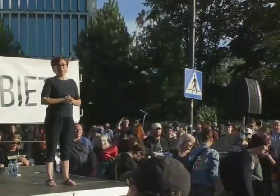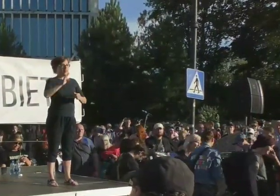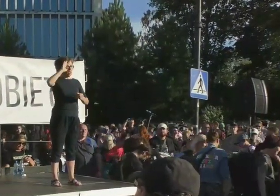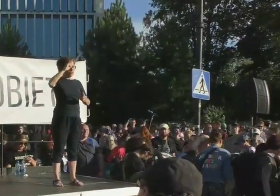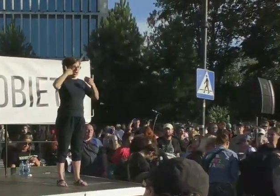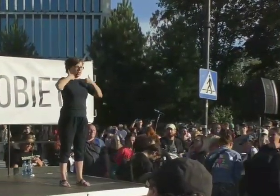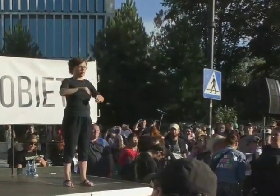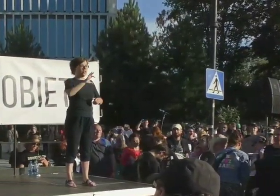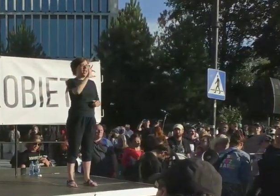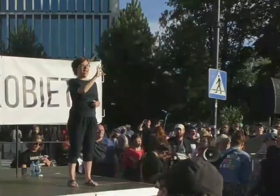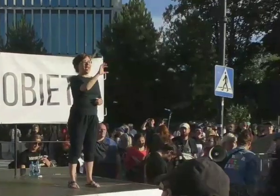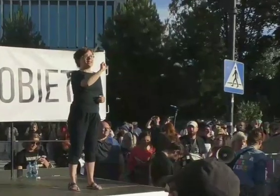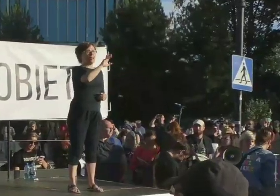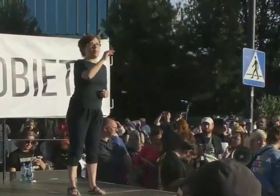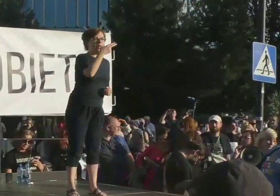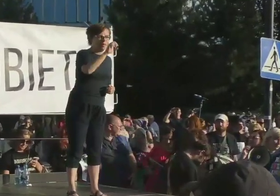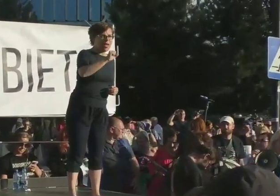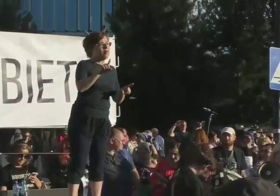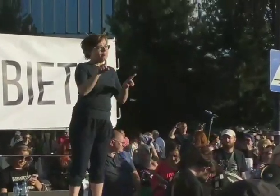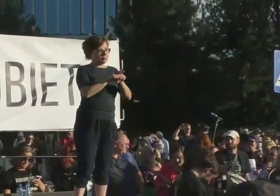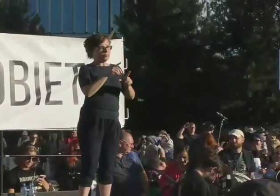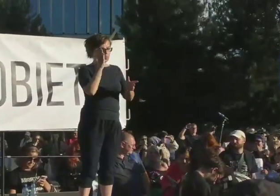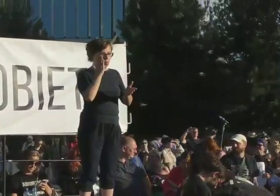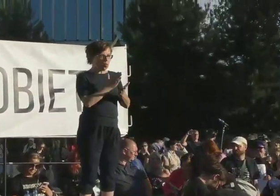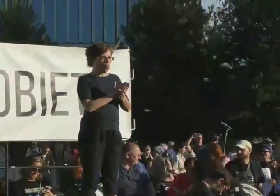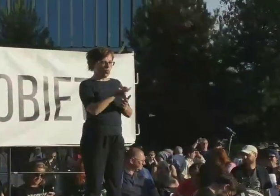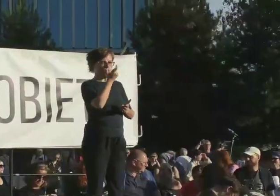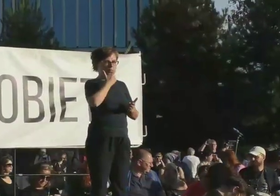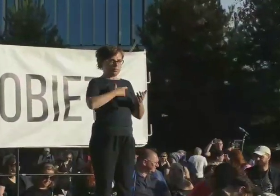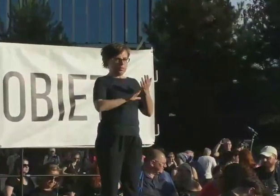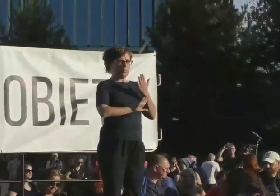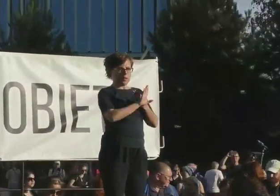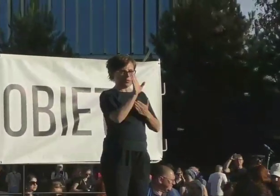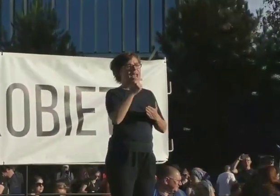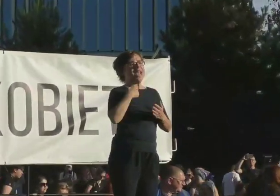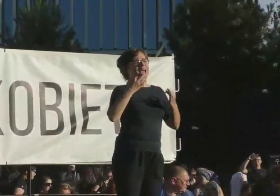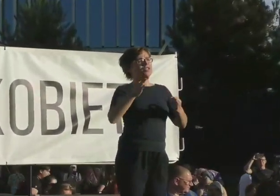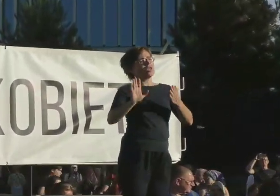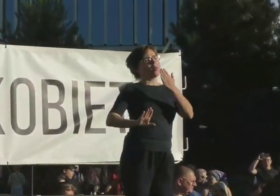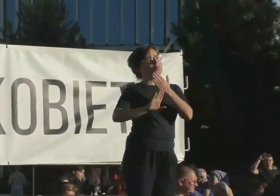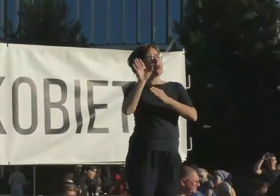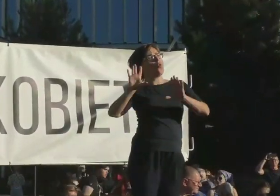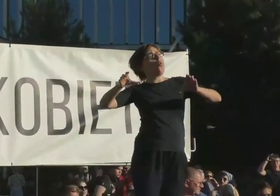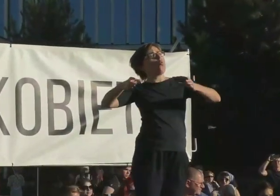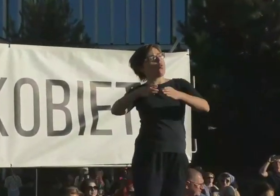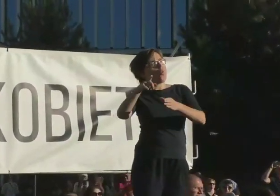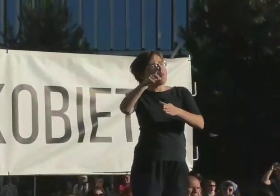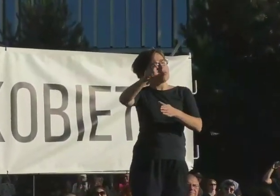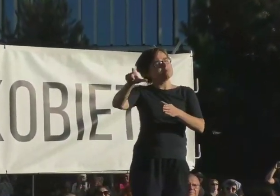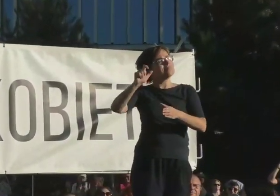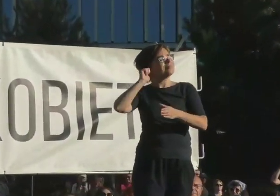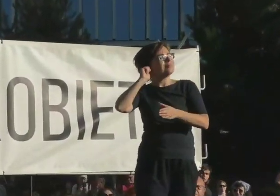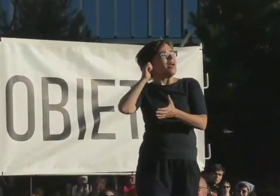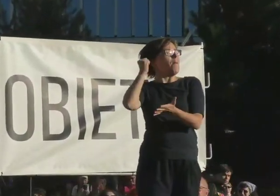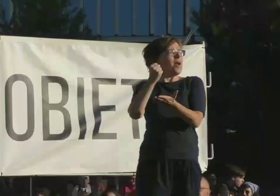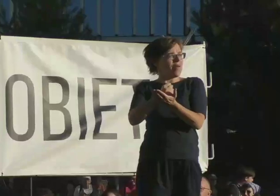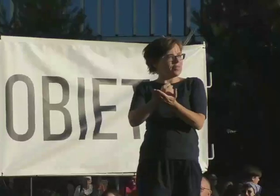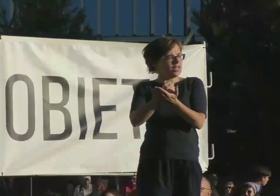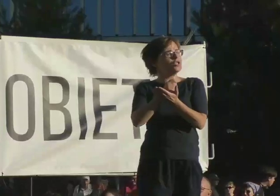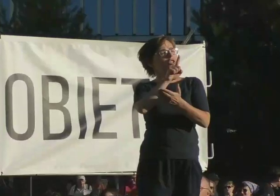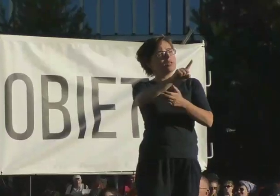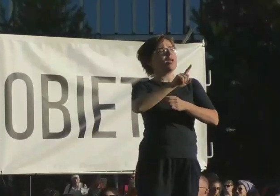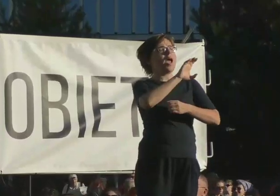Cześć, nazywam się Sabrina Mana-Walasek i tak jak już tutaj przedstawiono, dzisiaj reprezentuję grupę prawniczki Pro Abo. Nasza